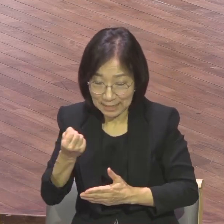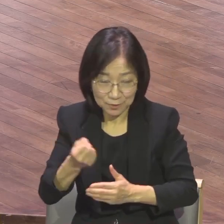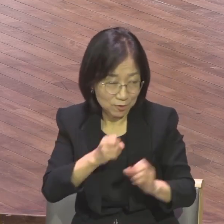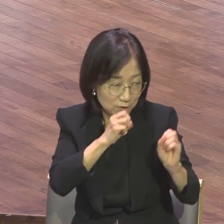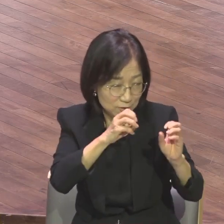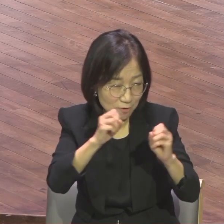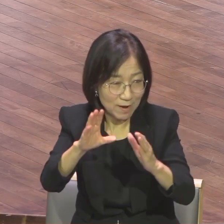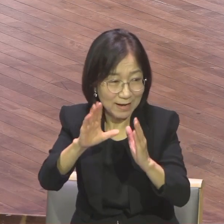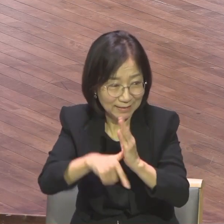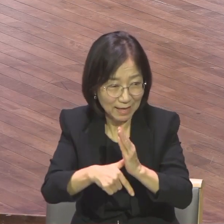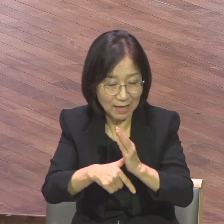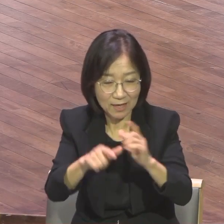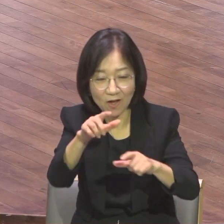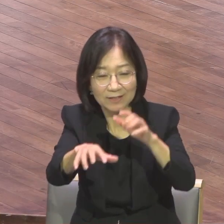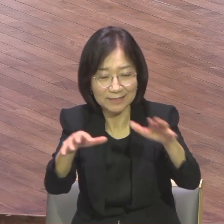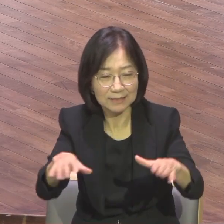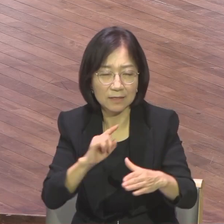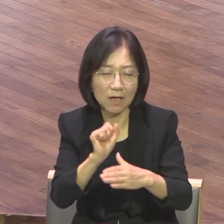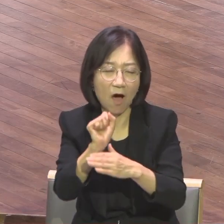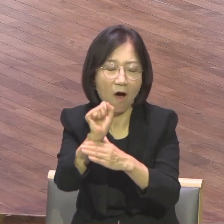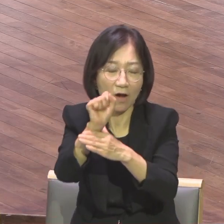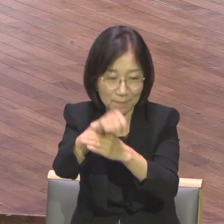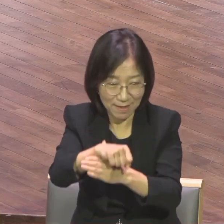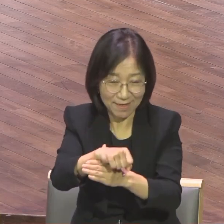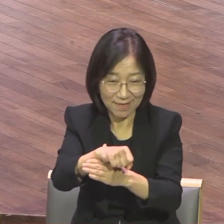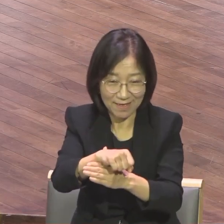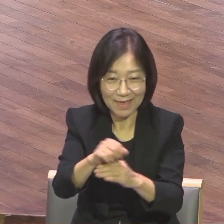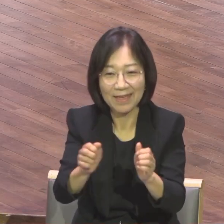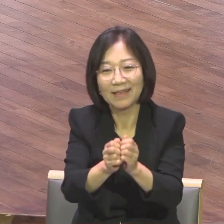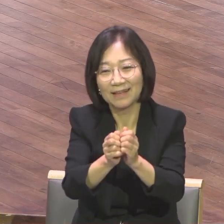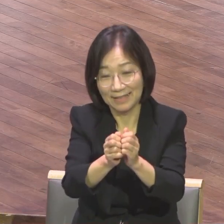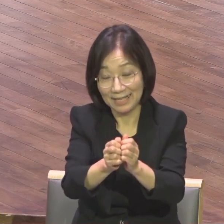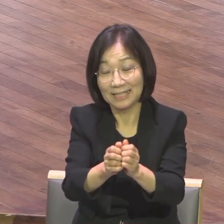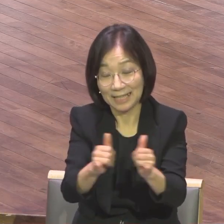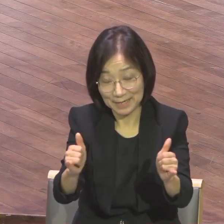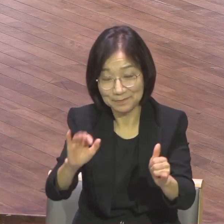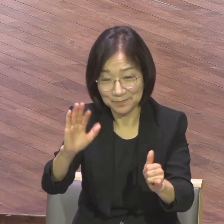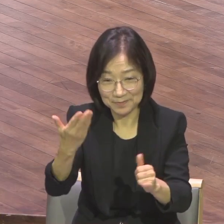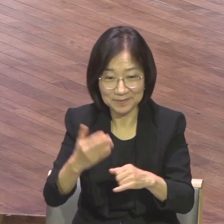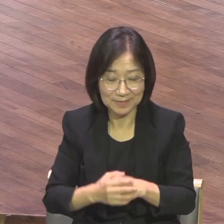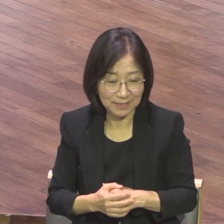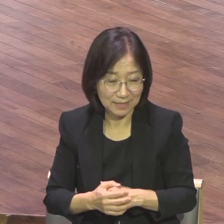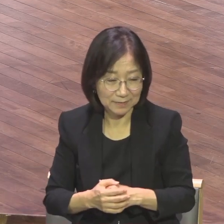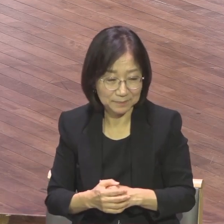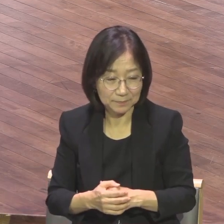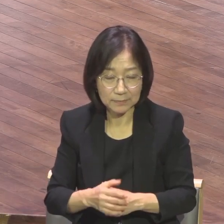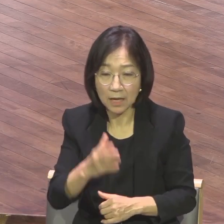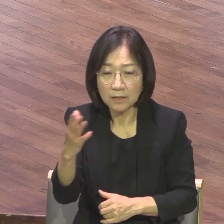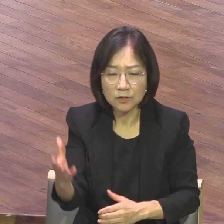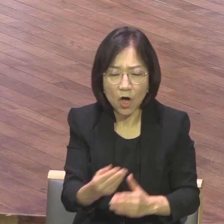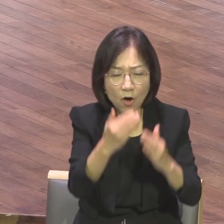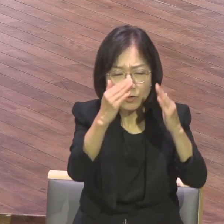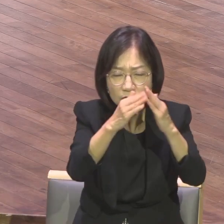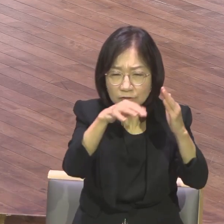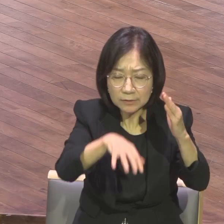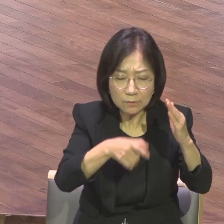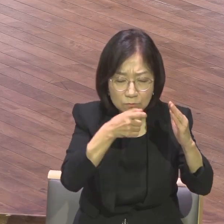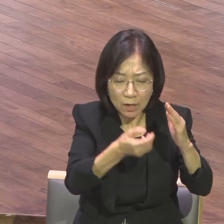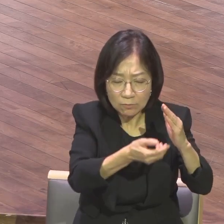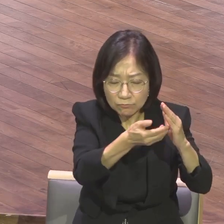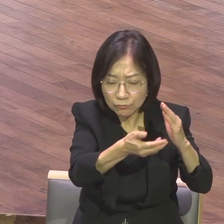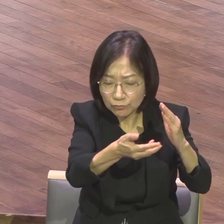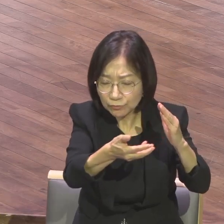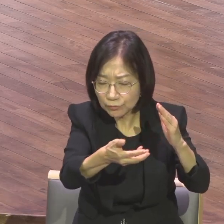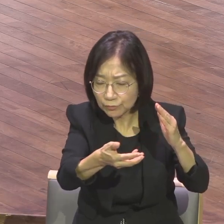열매 맺는 증인으로 살게 될 것이다. 무엇보다 생명수가 성전으로부터 흘러나와서 모두가 살아나고